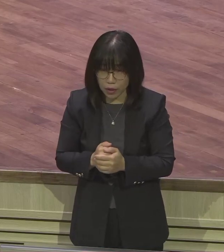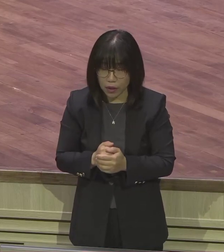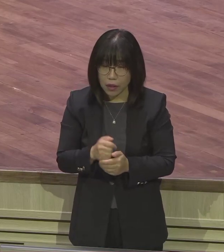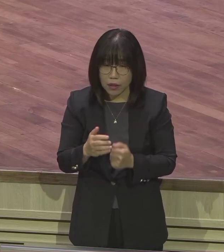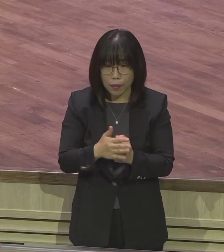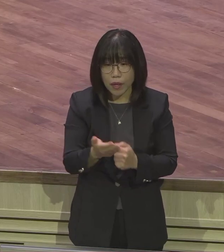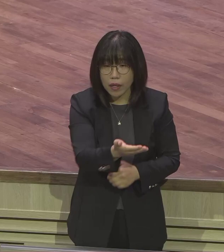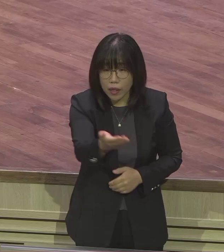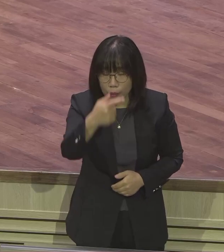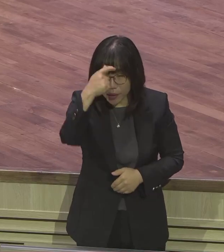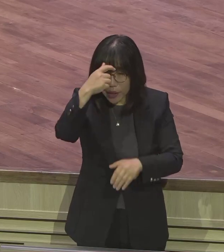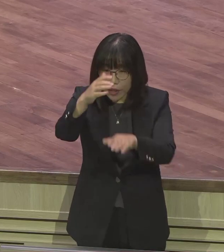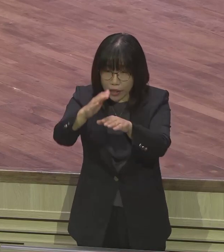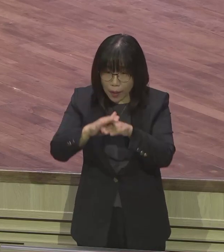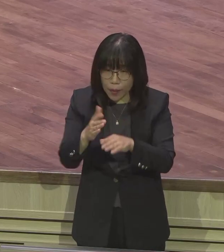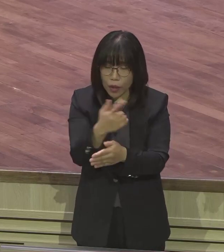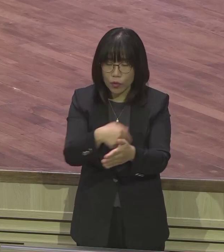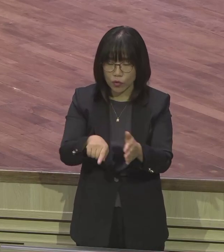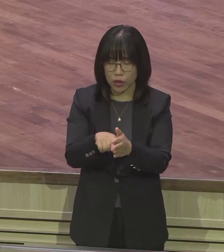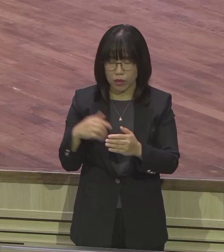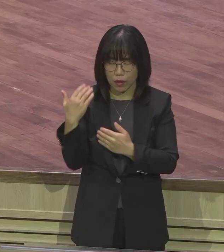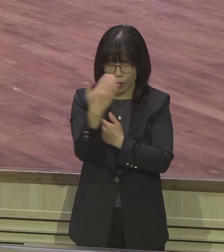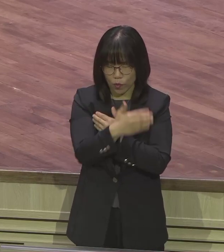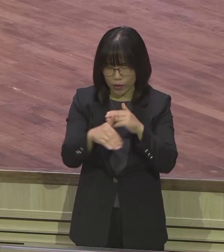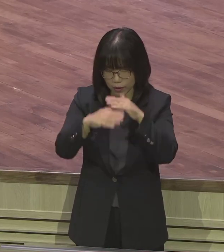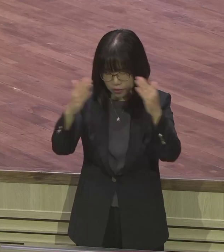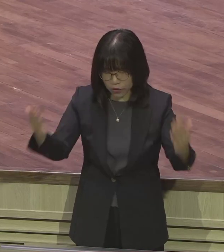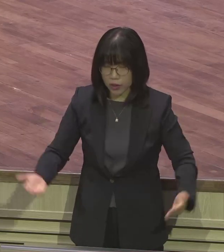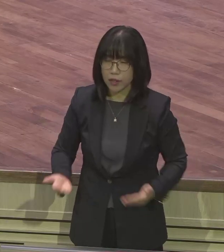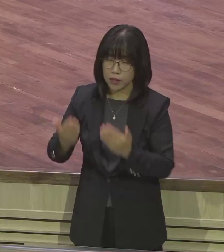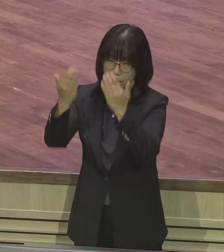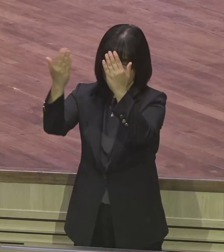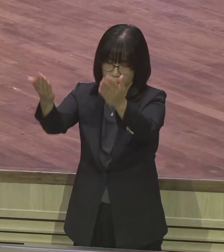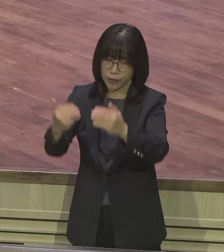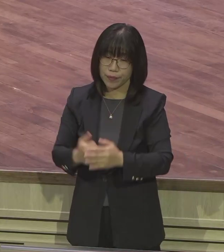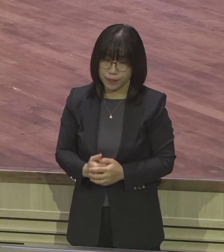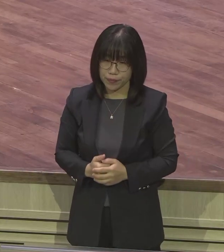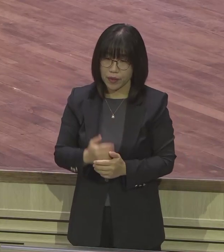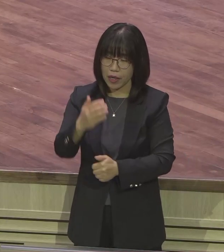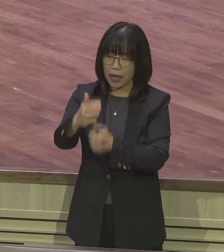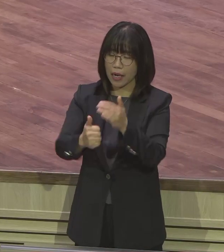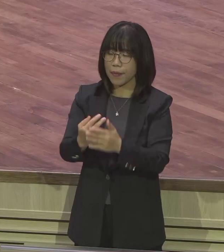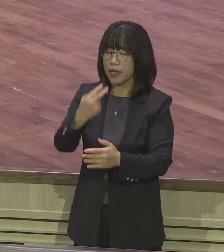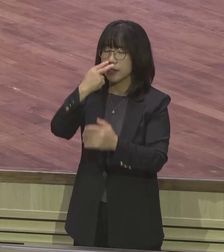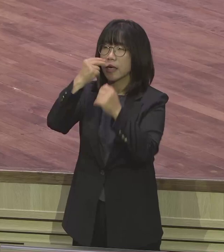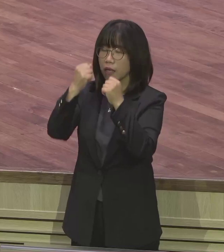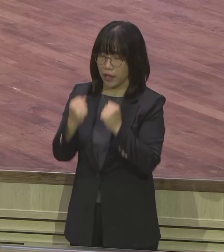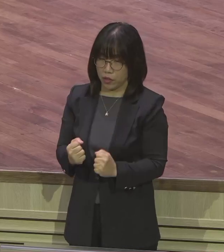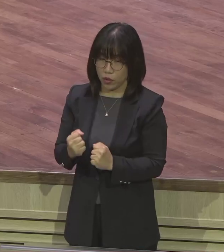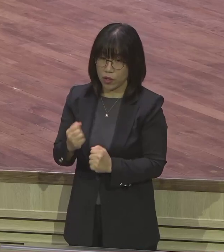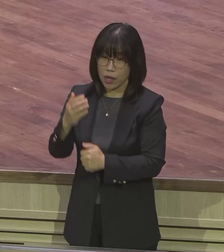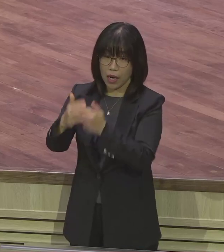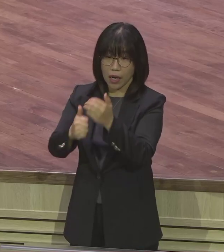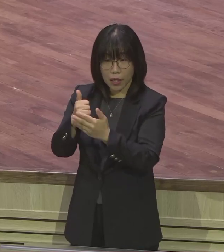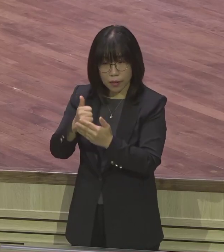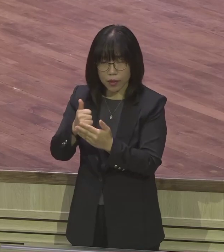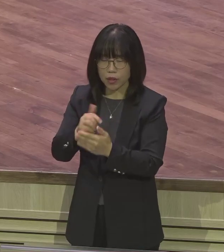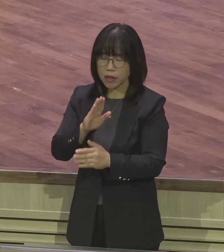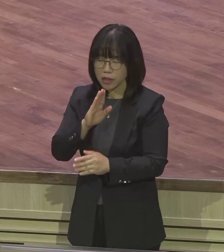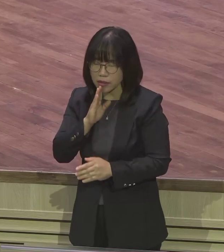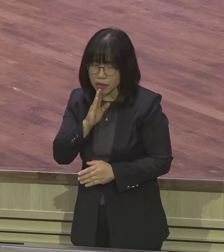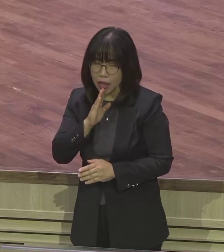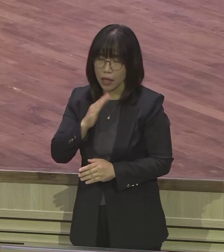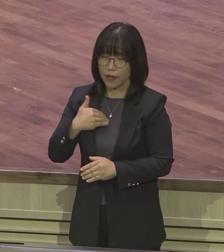드리는 이제 헌신의 자세가 되는 거예요. 하나님은 살아계시고 하나님이 살아계시고 하나님이 말씀하시고